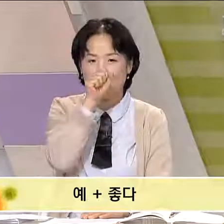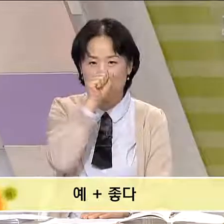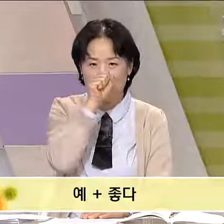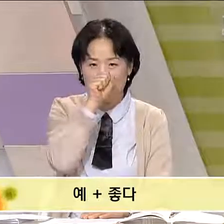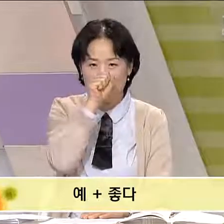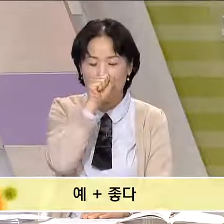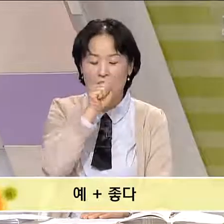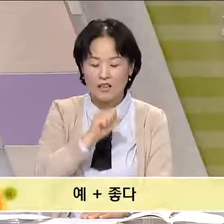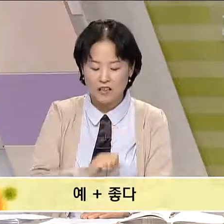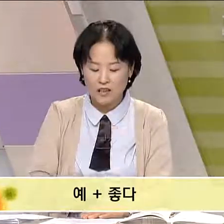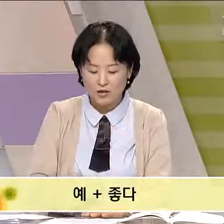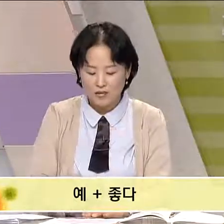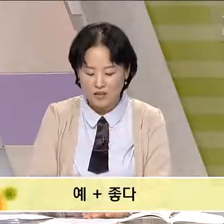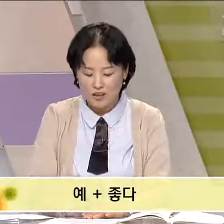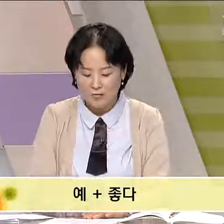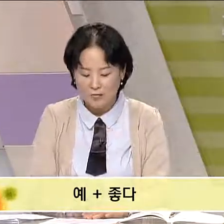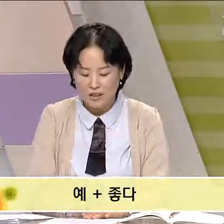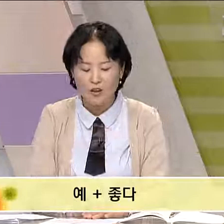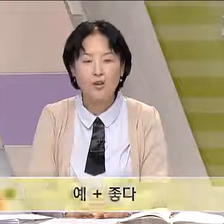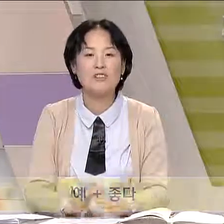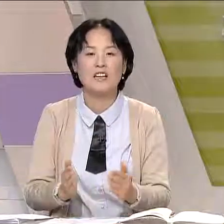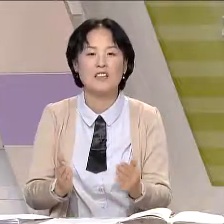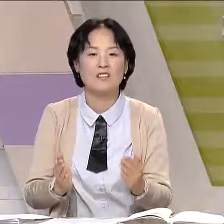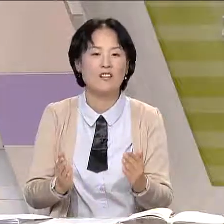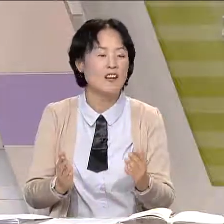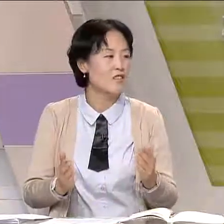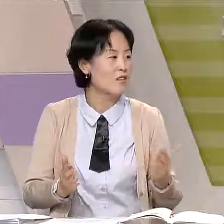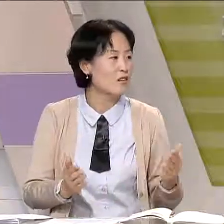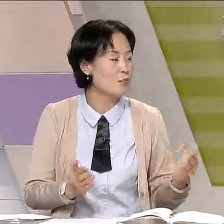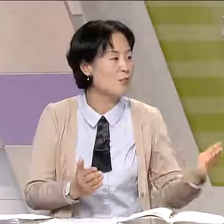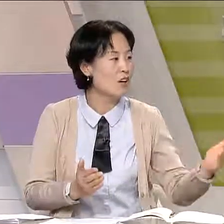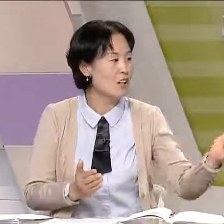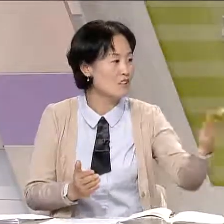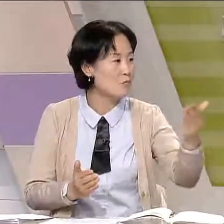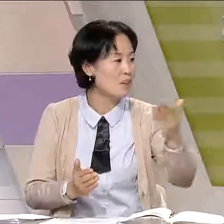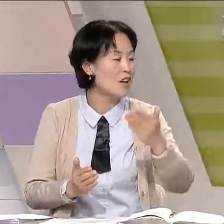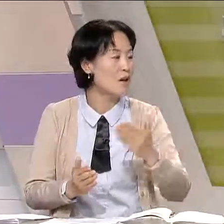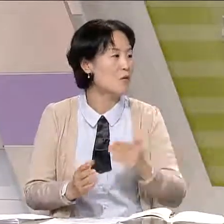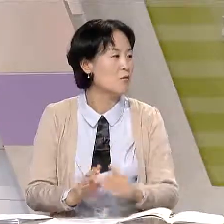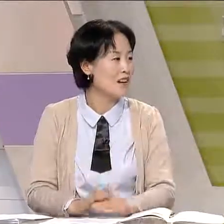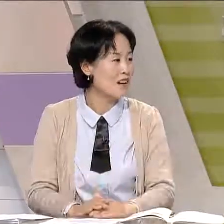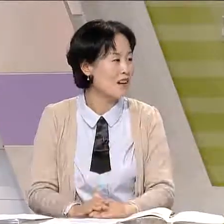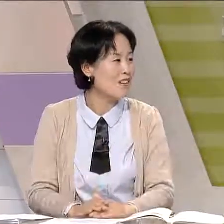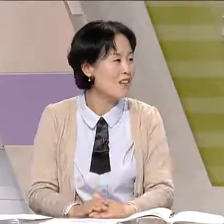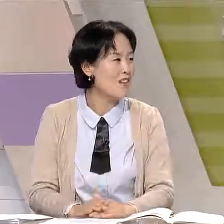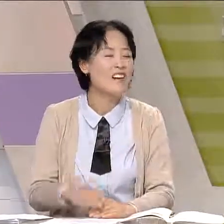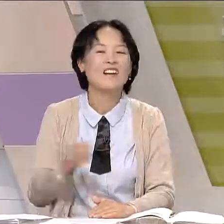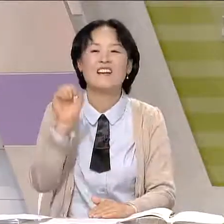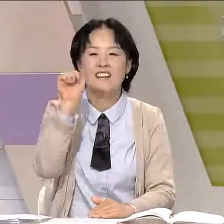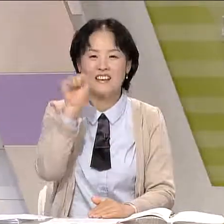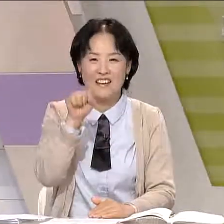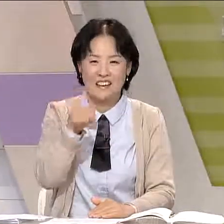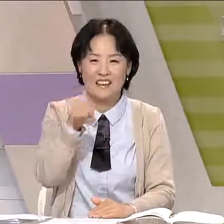좋아해요. 이렇게 해주시면 되겠습니다. 자 어렵지 않아서 저희 모두 같이 한번 해보도록 할까요? 네.